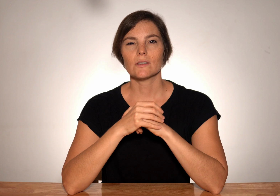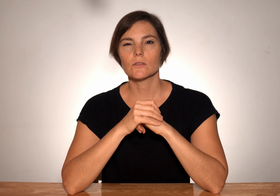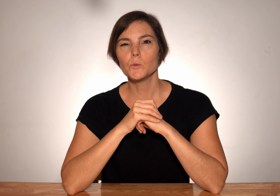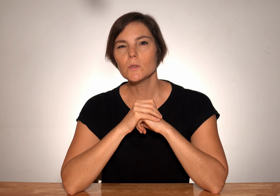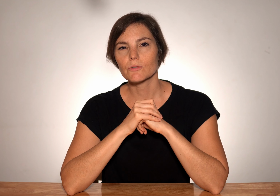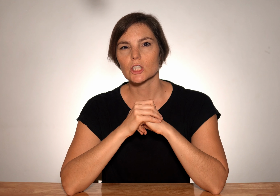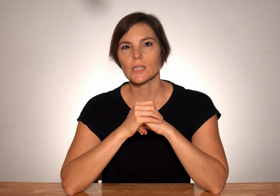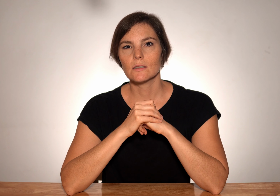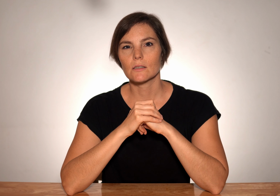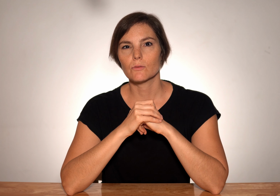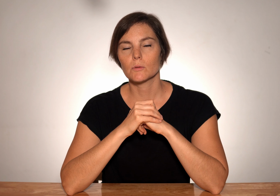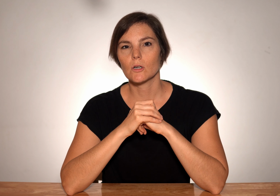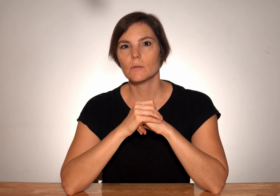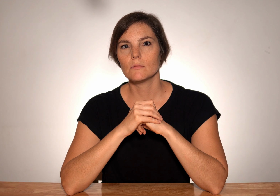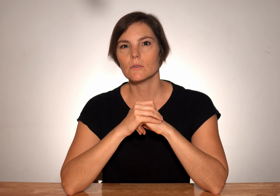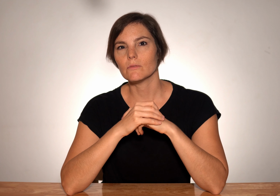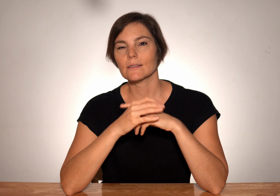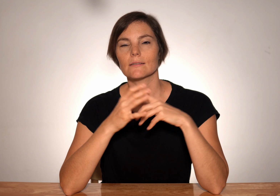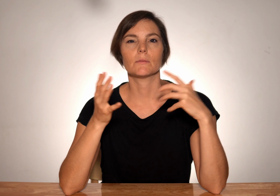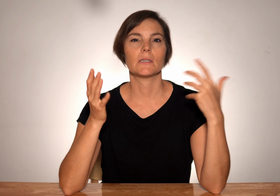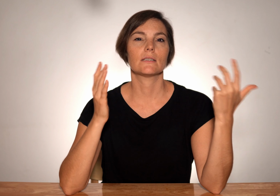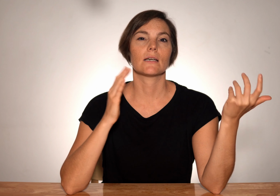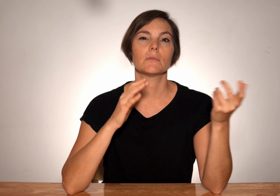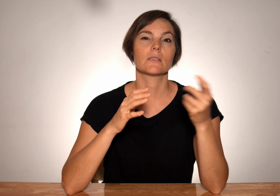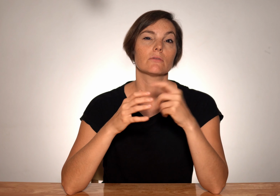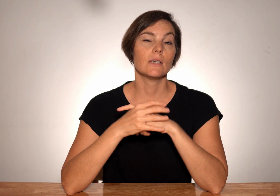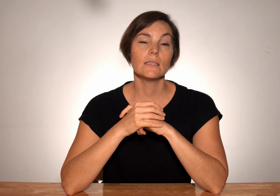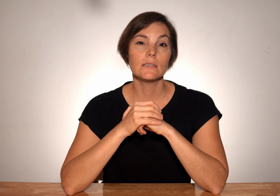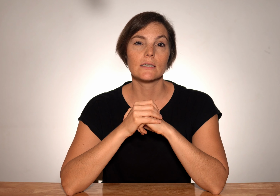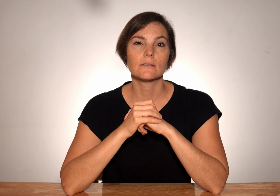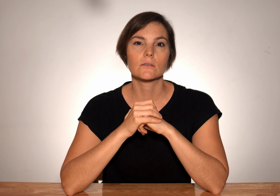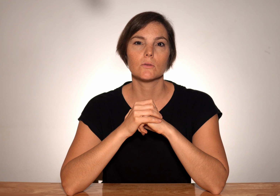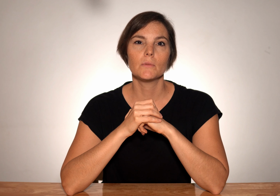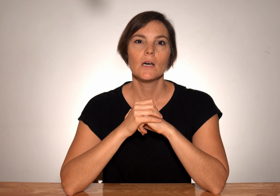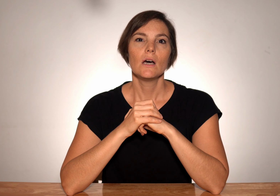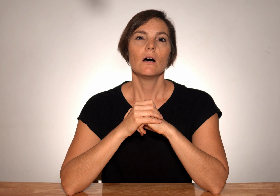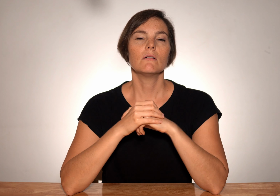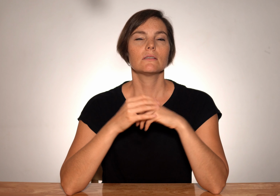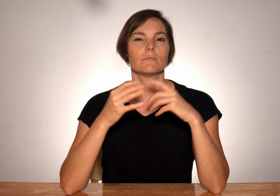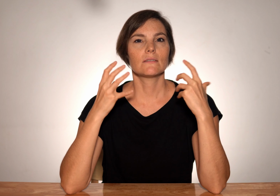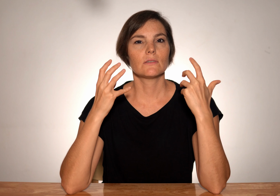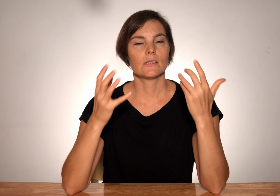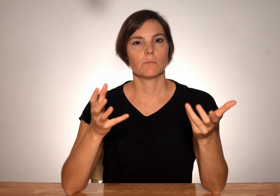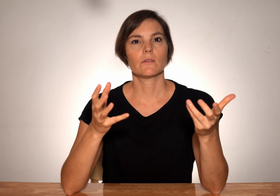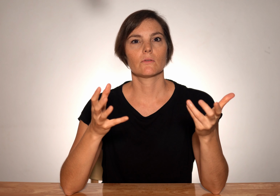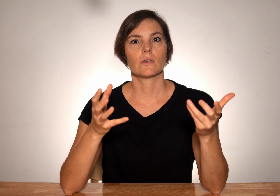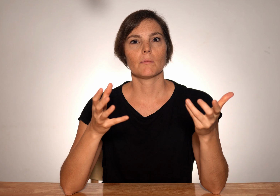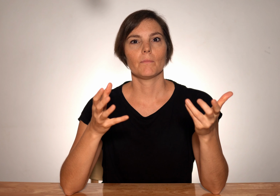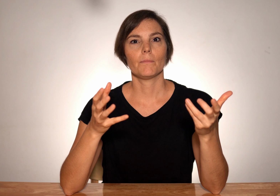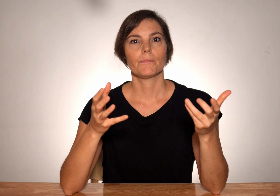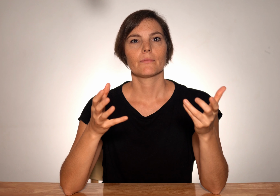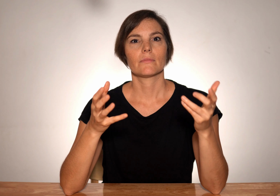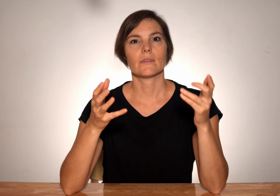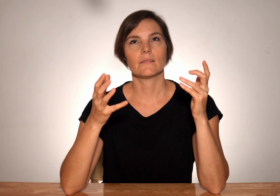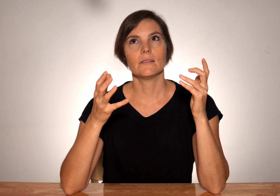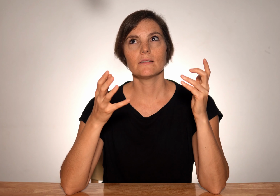du hast jetzt ein gutes Verständnis dafür bekommen, um was es sich bei den drei Begriffen handelt, ganz grob. Und mir ist wichtig mitzugeben, dass nichts